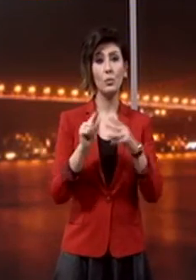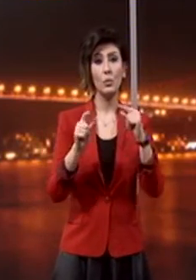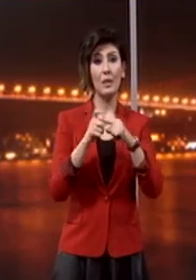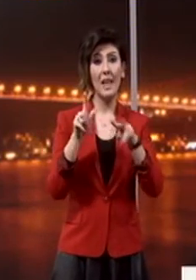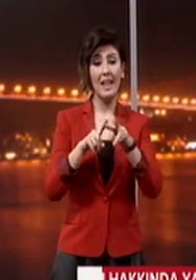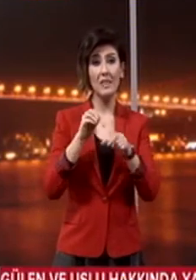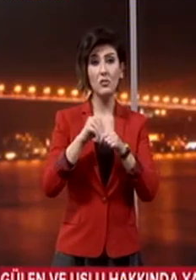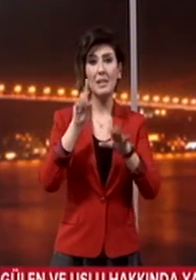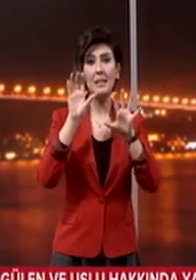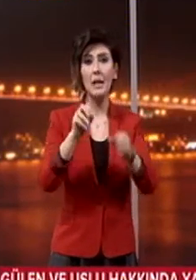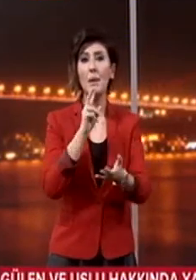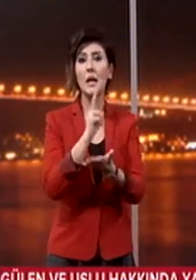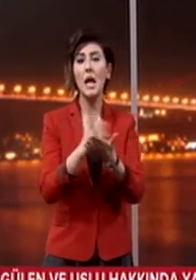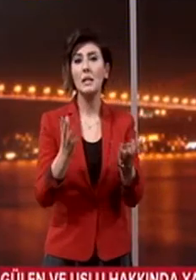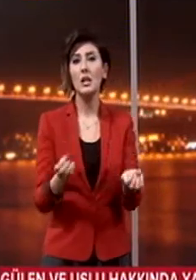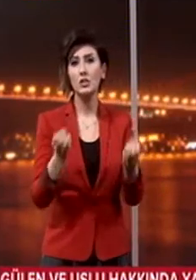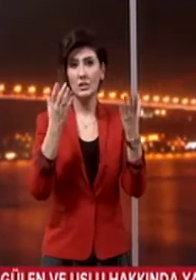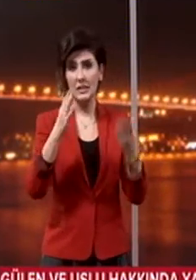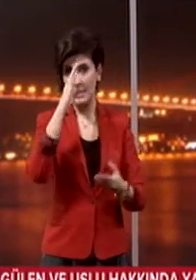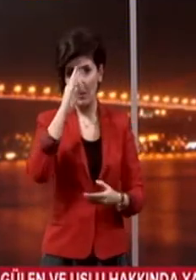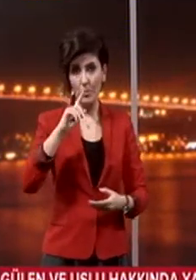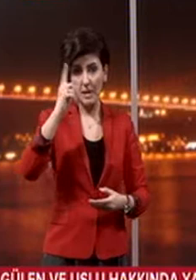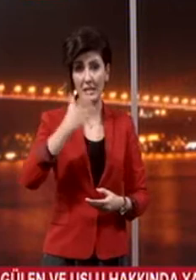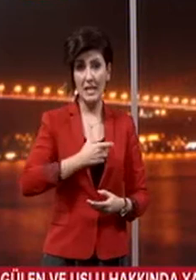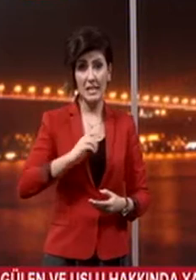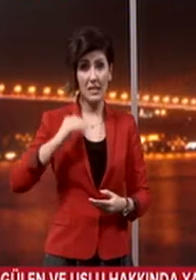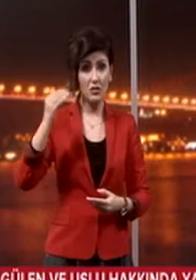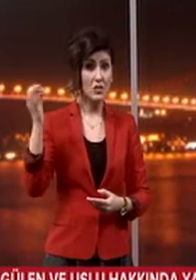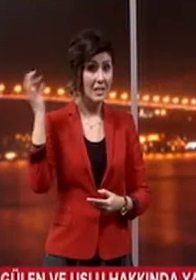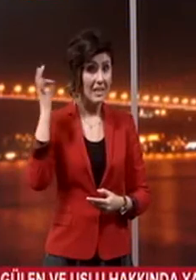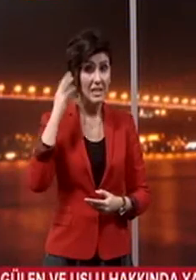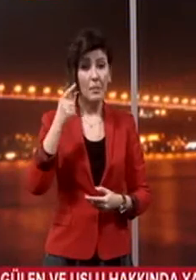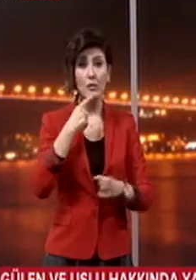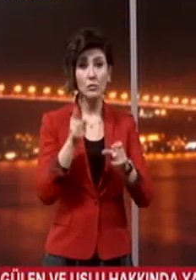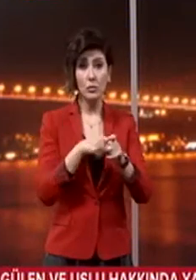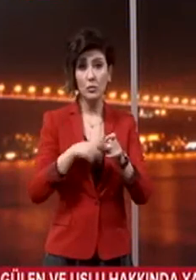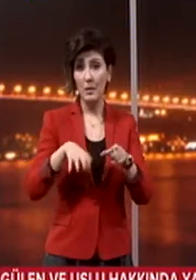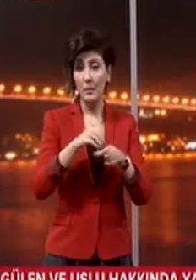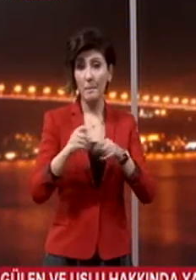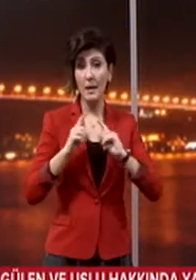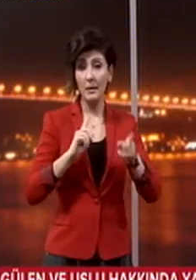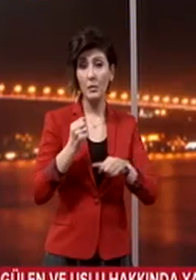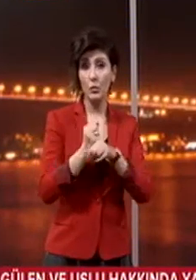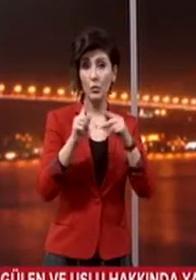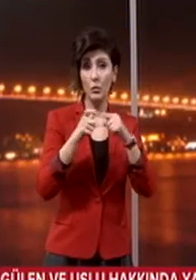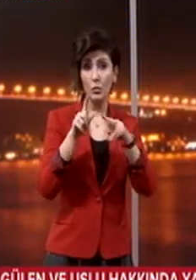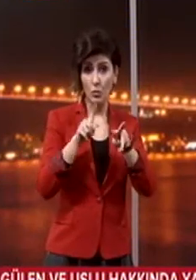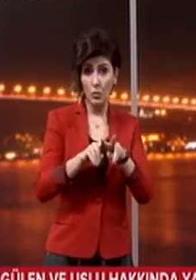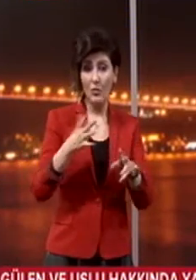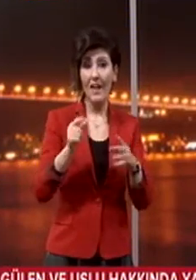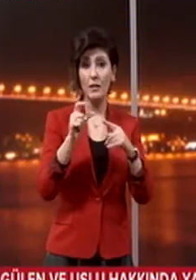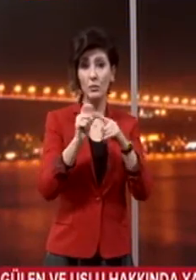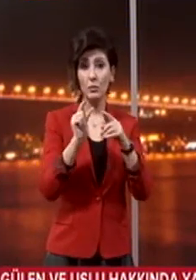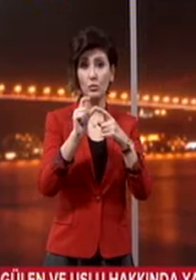Fethullah Gülen için bir yakalama kararı daha çıktı. İstanbul Merkezi Yasa Dışı Dinleme Soruşturması kapsamında mahkeme Fethullah